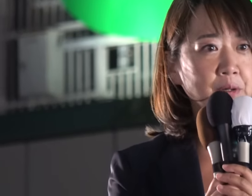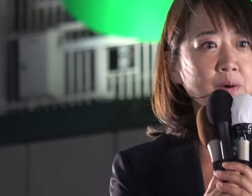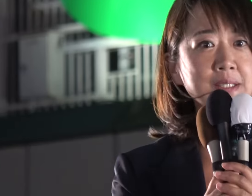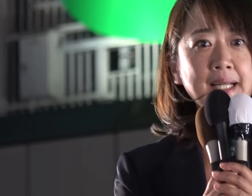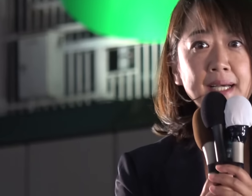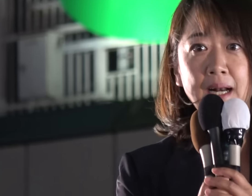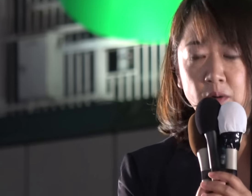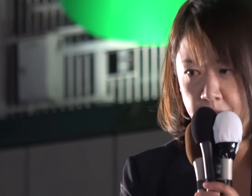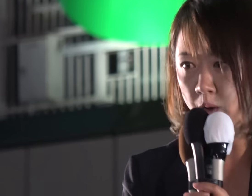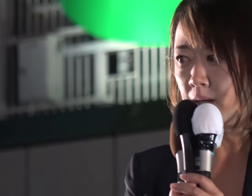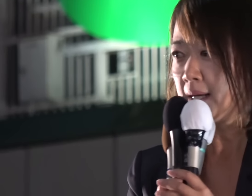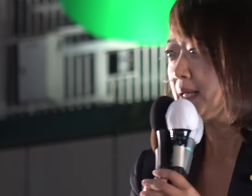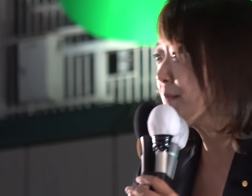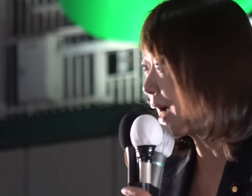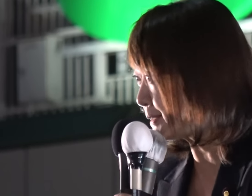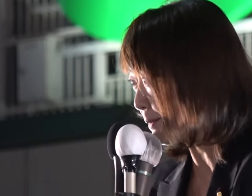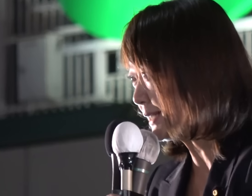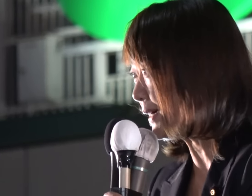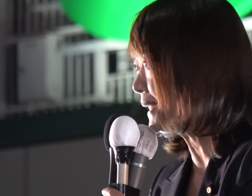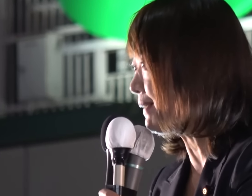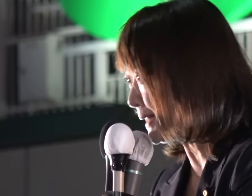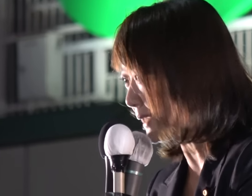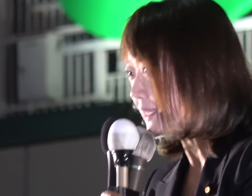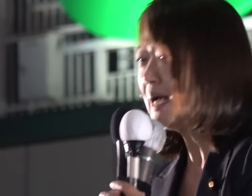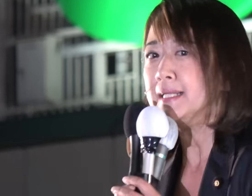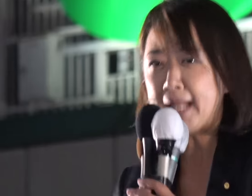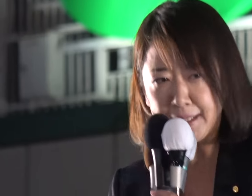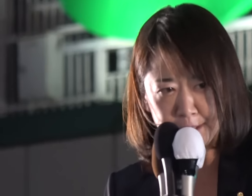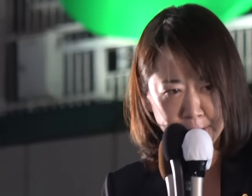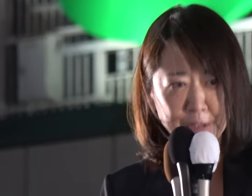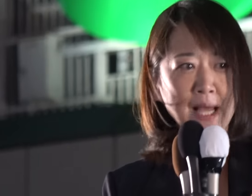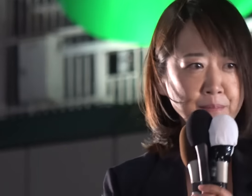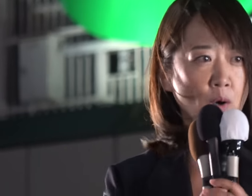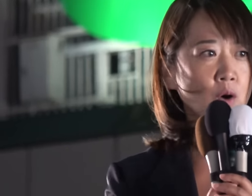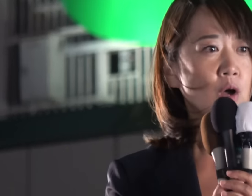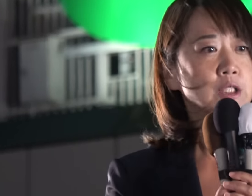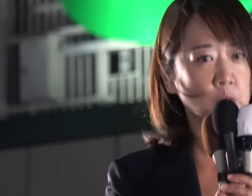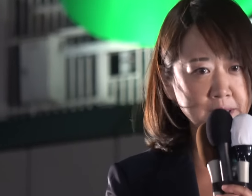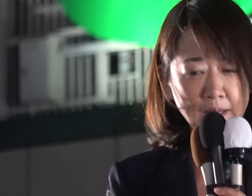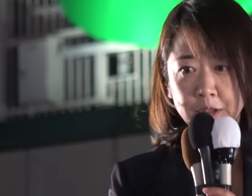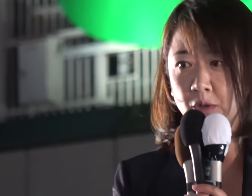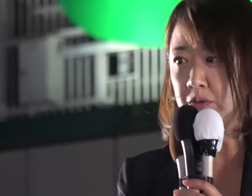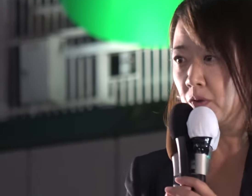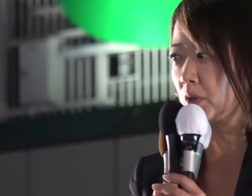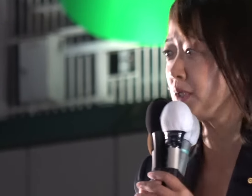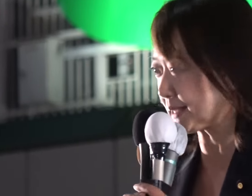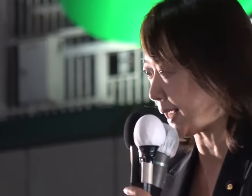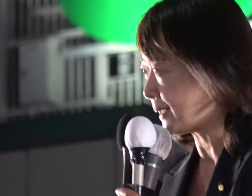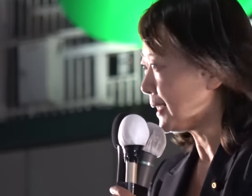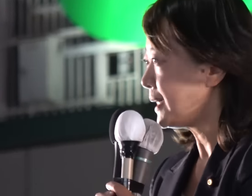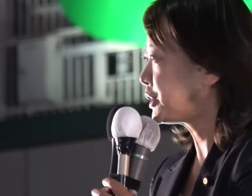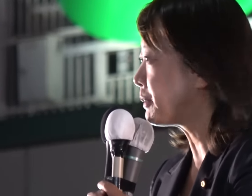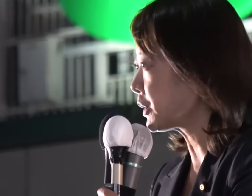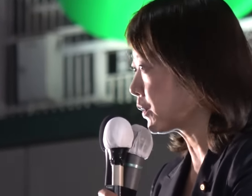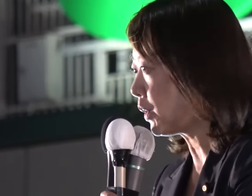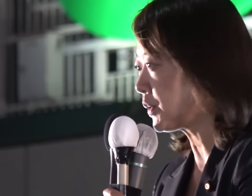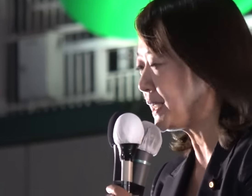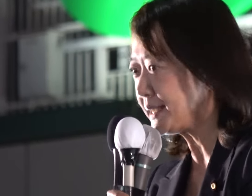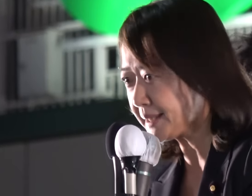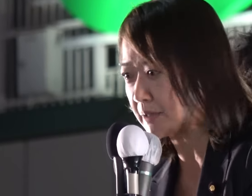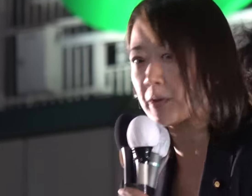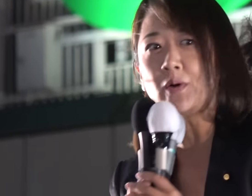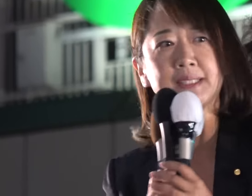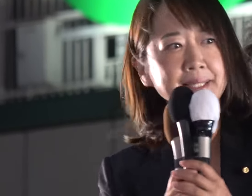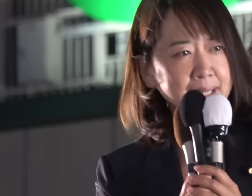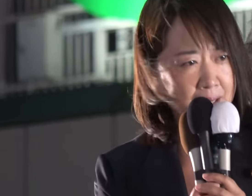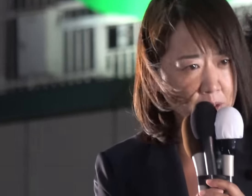こうした鳥越さんだからこそ、今始まったわけではない、何十年もそうしたお仕事を通して人々の声を